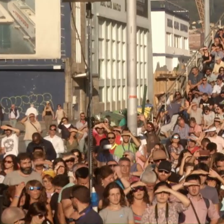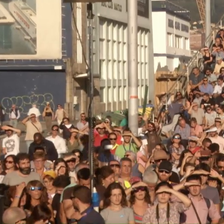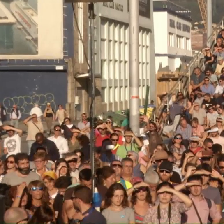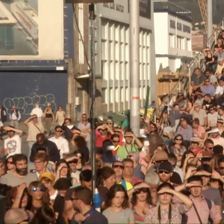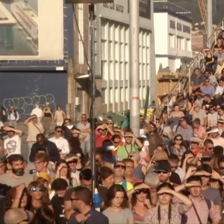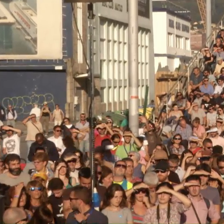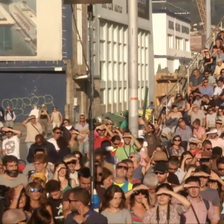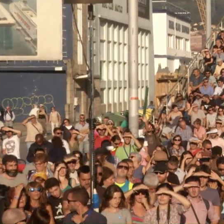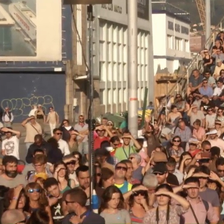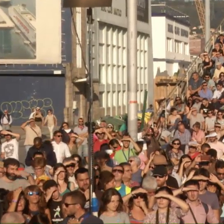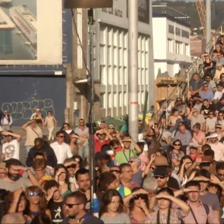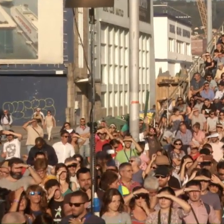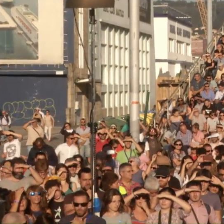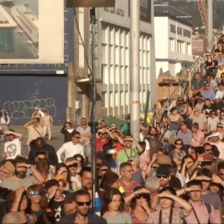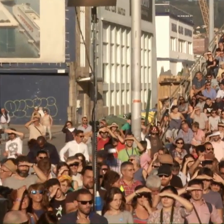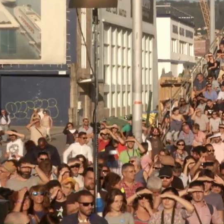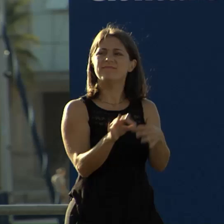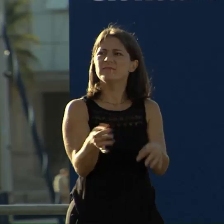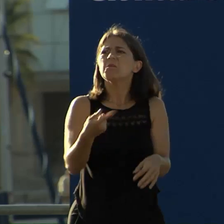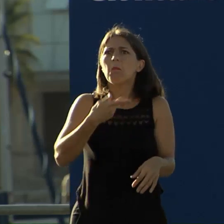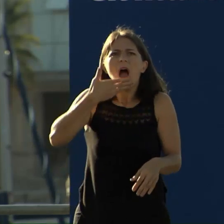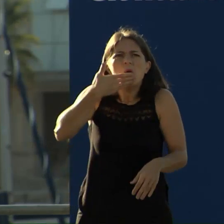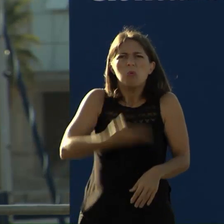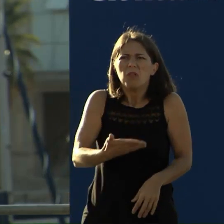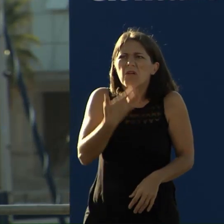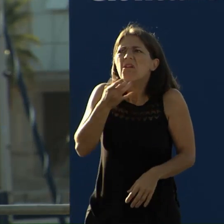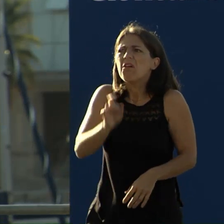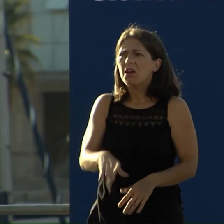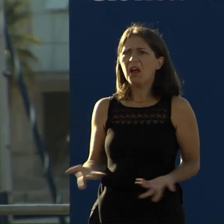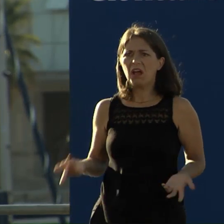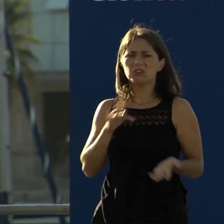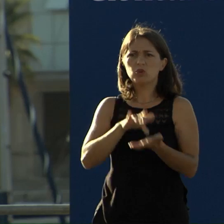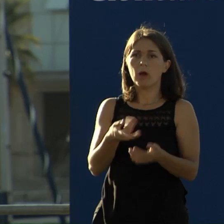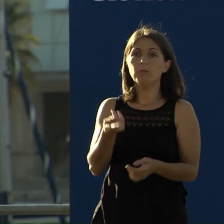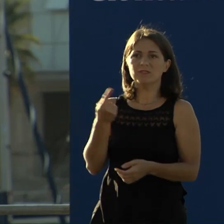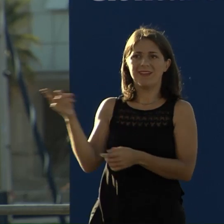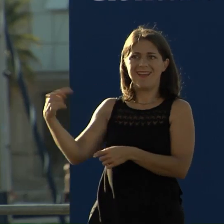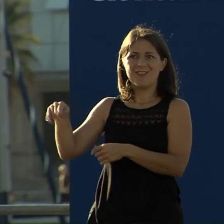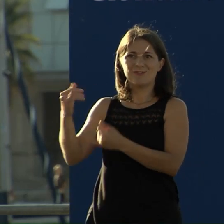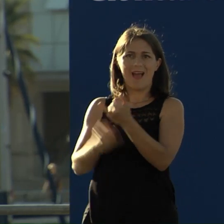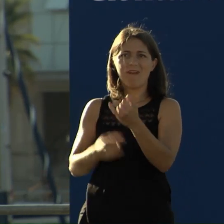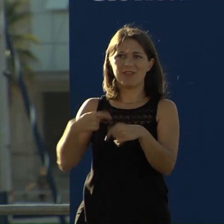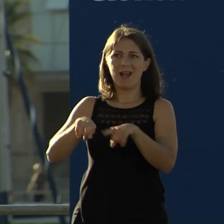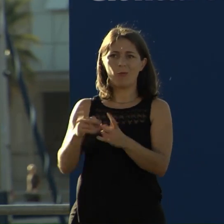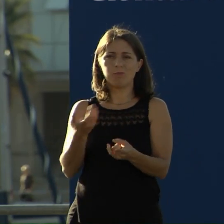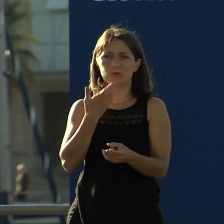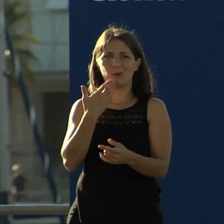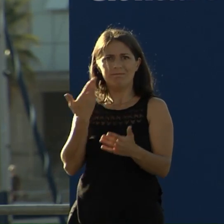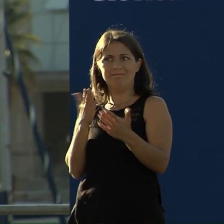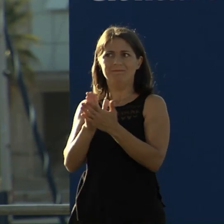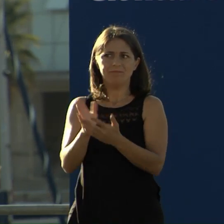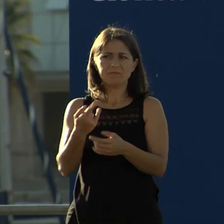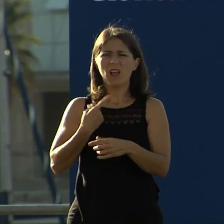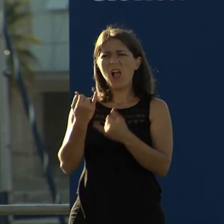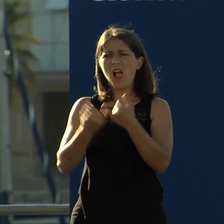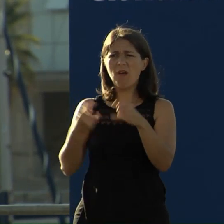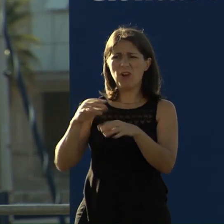presidente de Marea. ¿Quién habla de hastío? Solamente los que esperan la reacción, los que esperan la